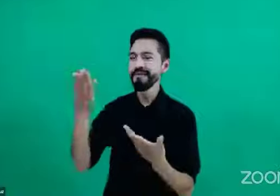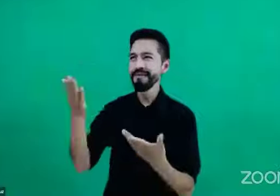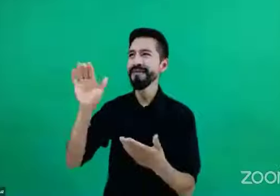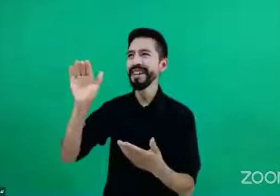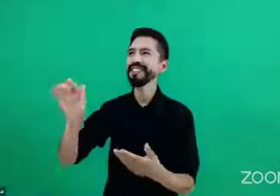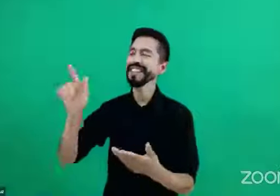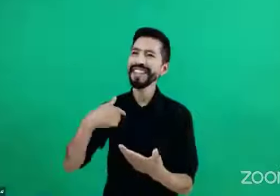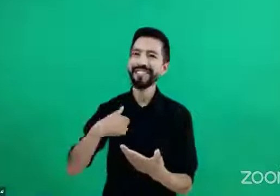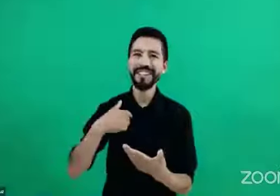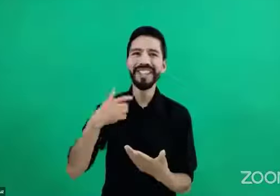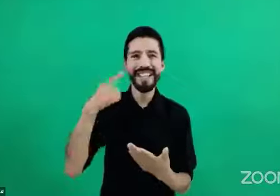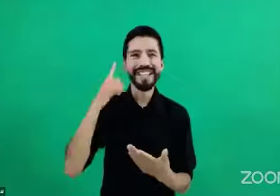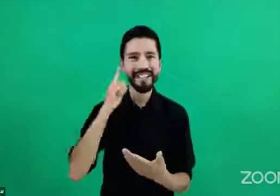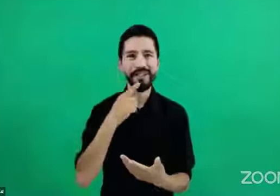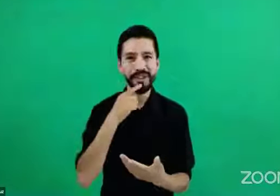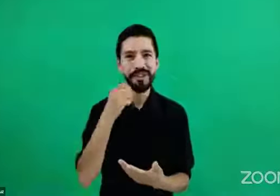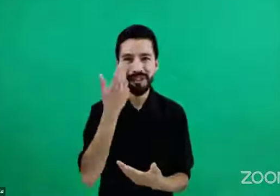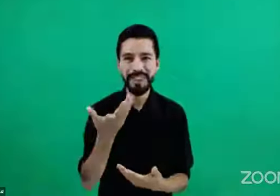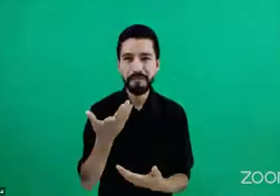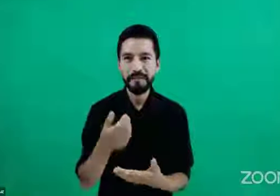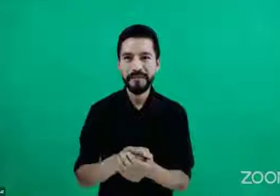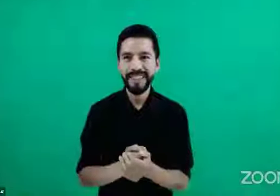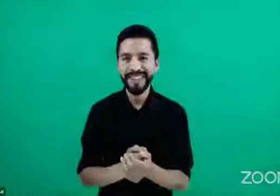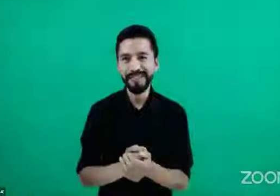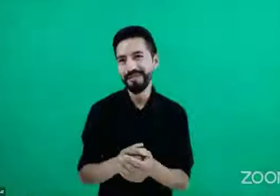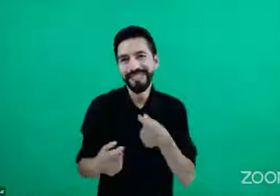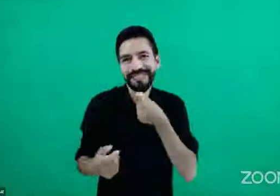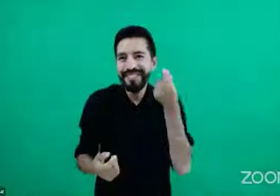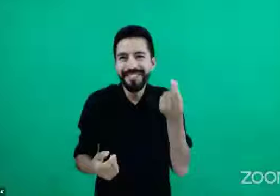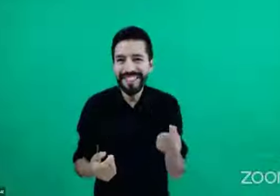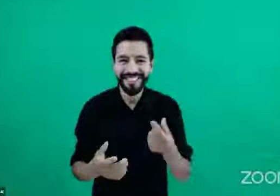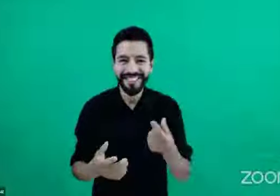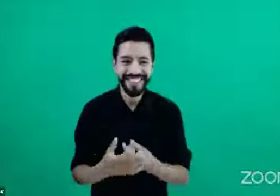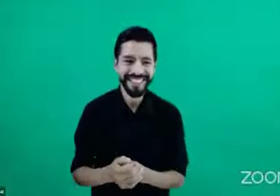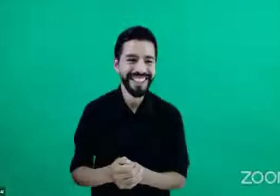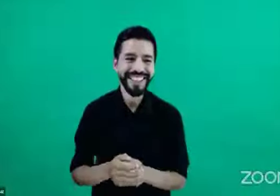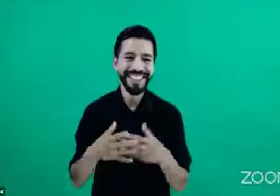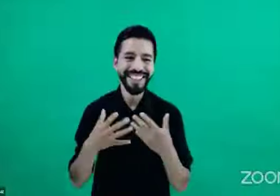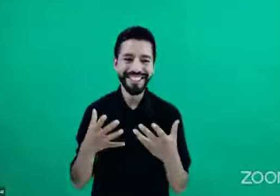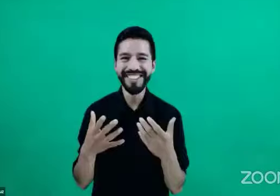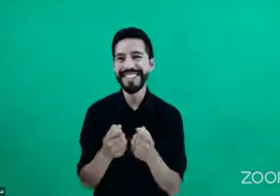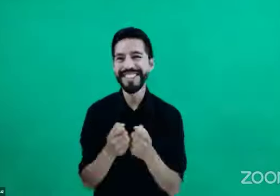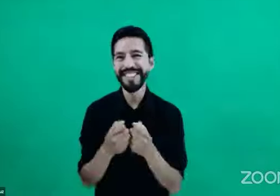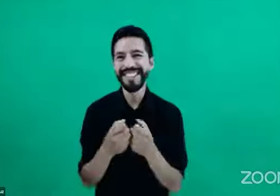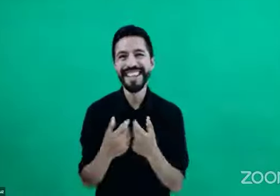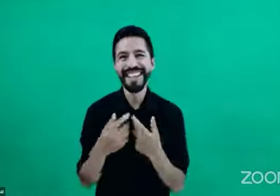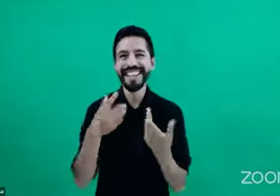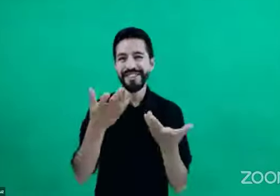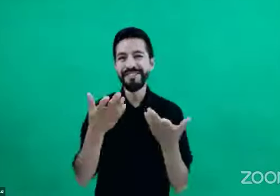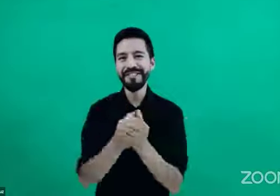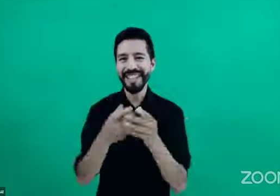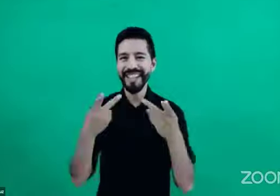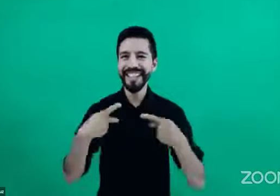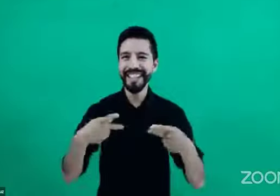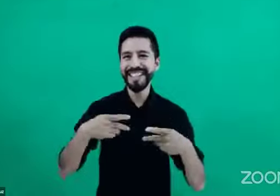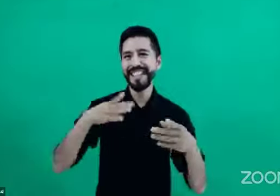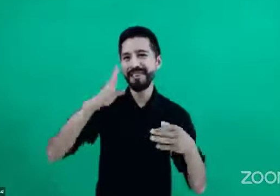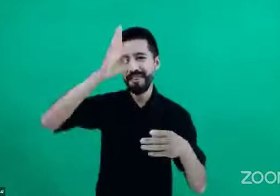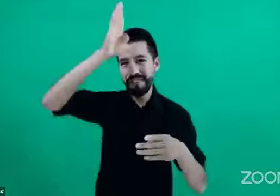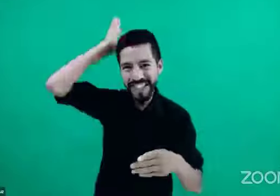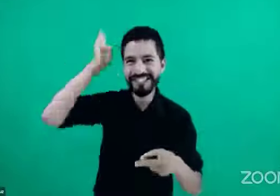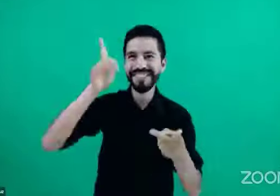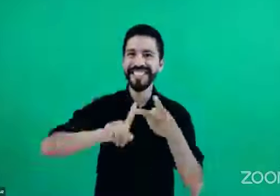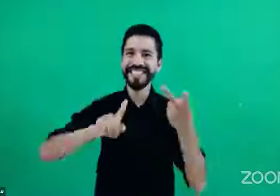decía a mi mamá que yo quería ser sordo. Era un niño, entonces pues es como los que quieren